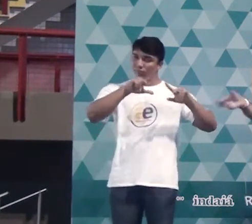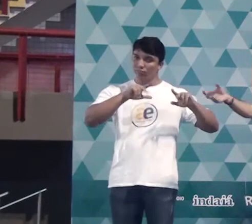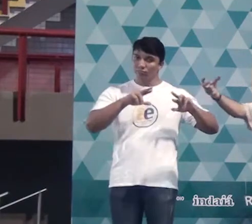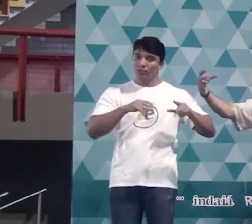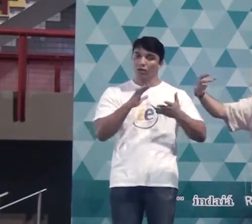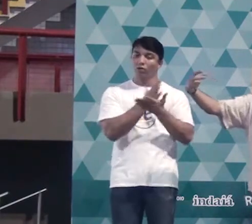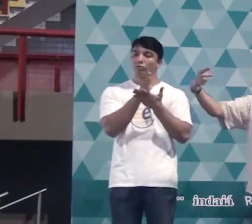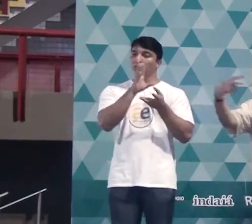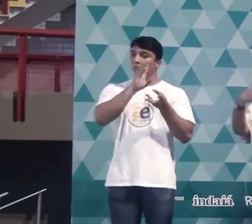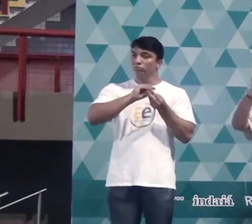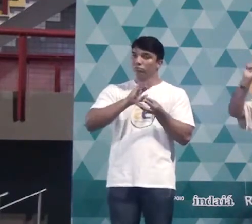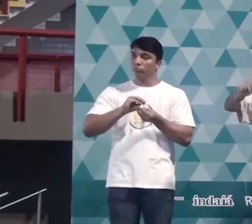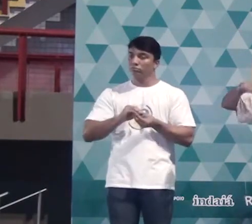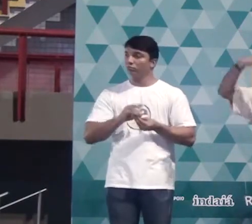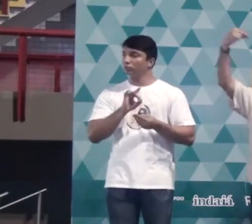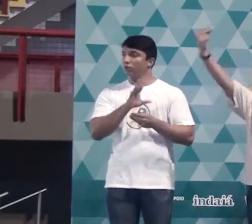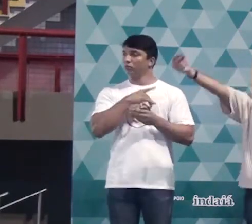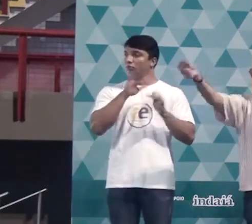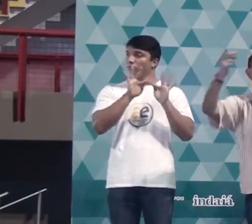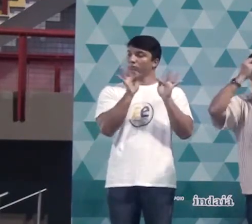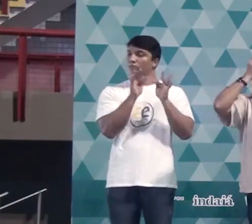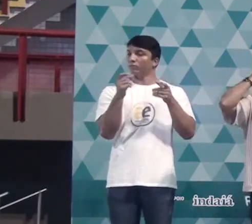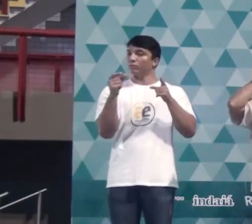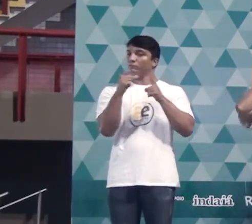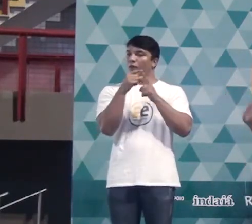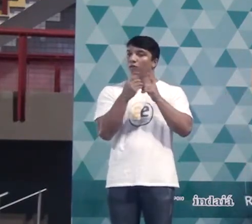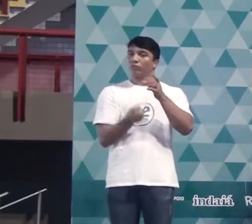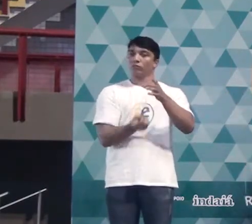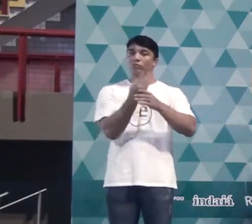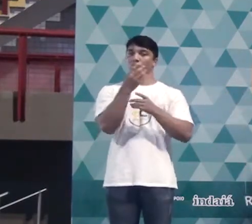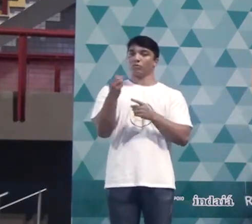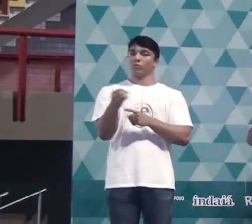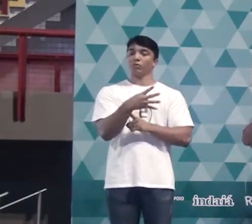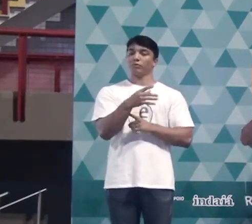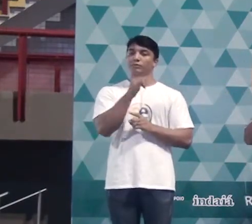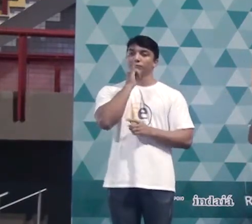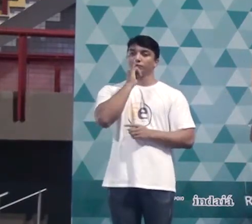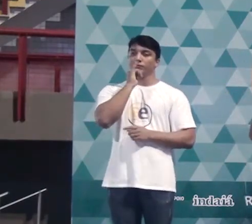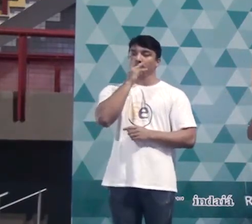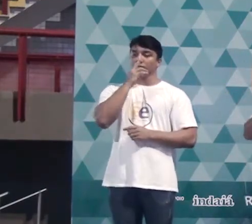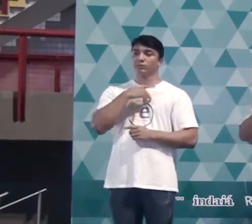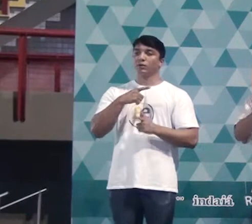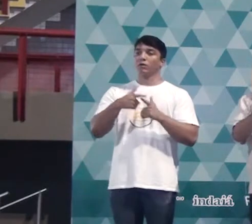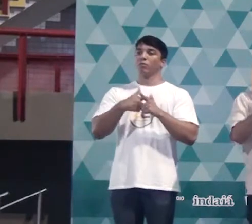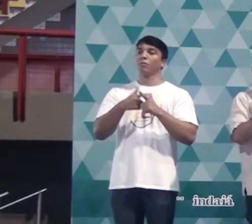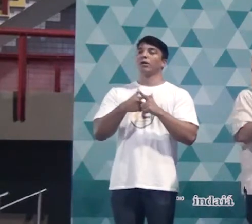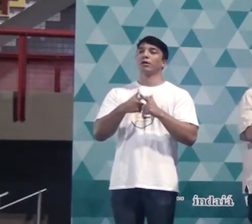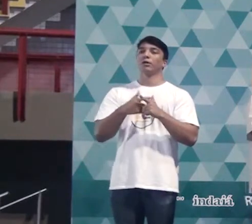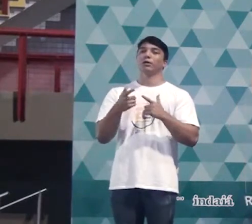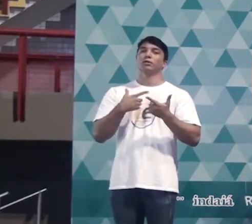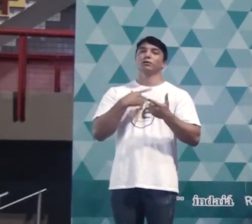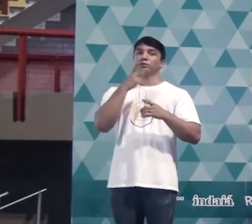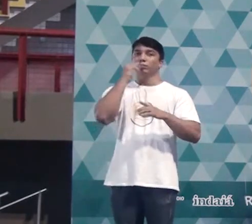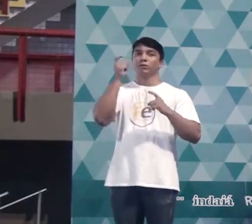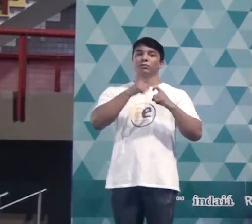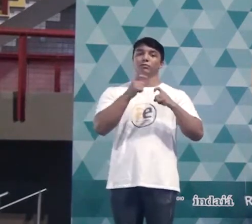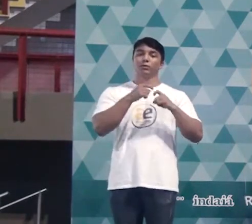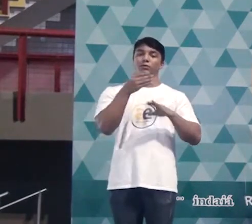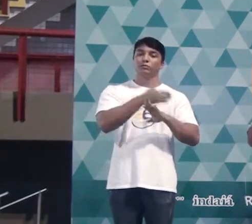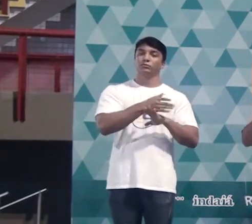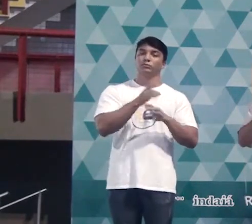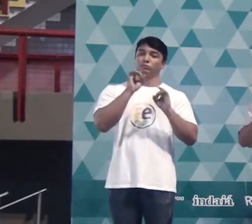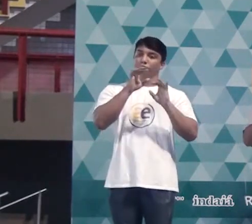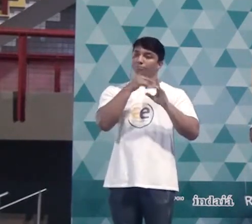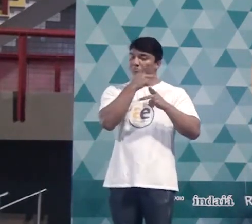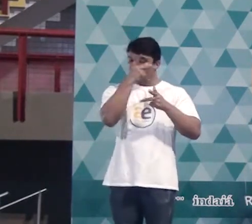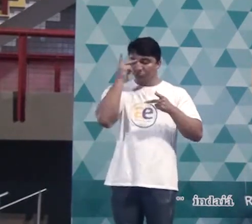Então algumas palavras são assim, você reduz e forma outras palavras. Por exemplo, você está com um problema, vai ao médico procurar um